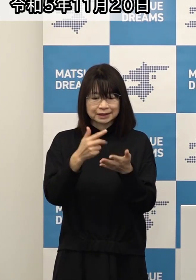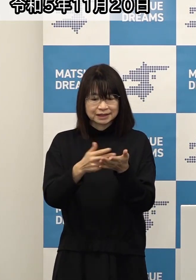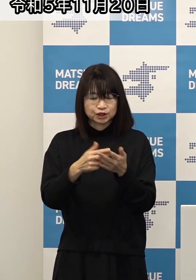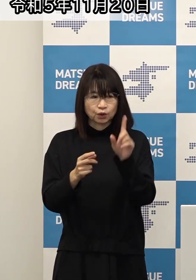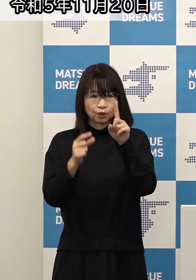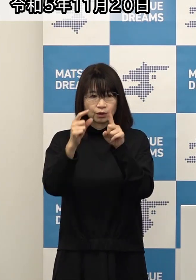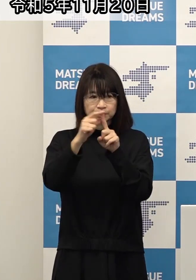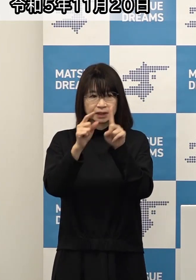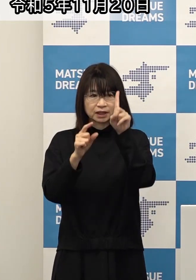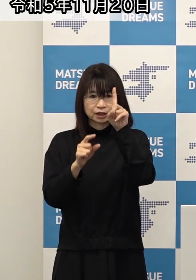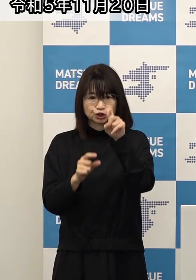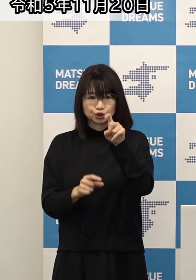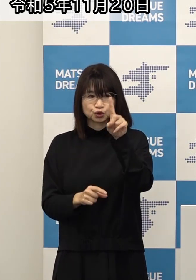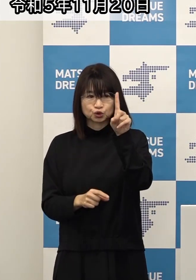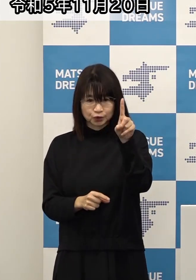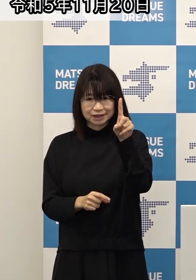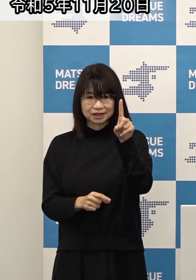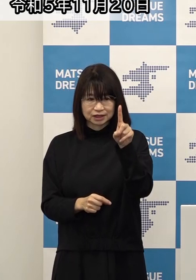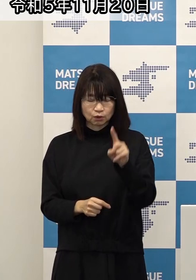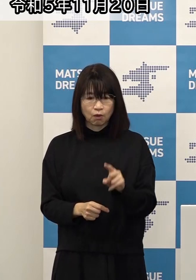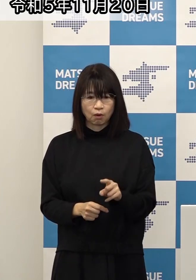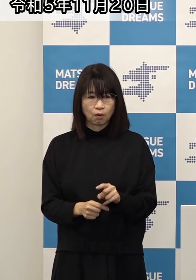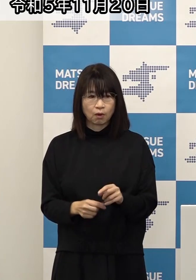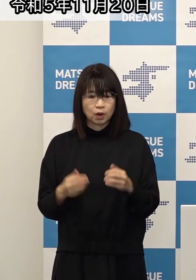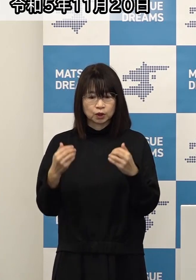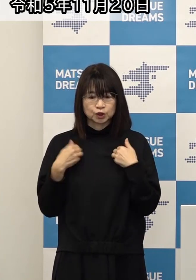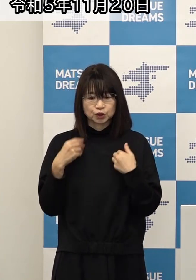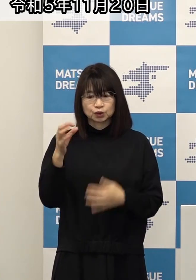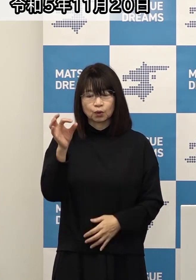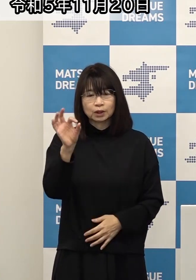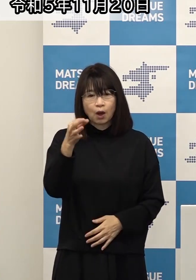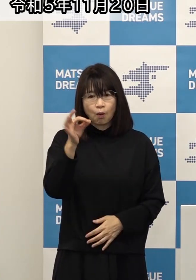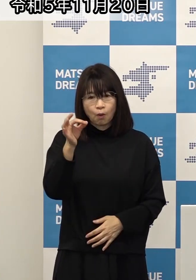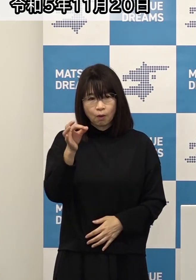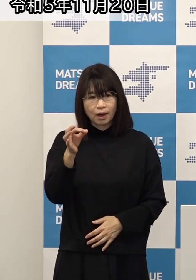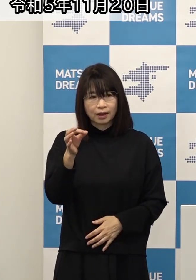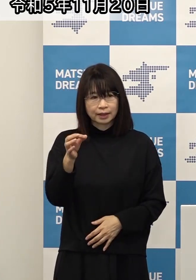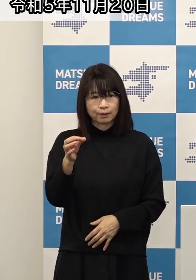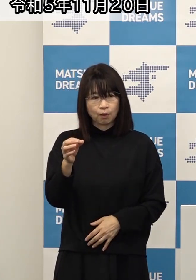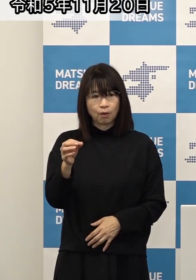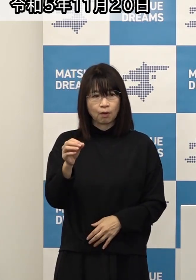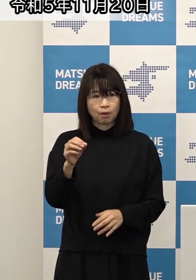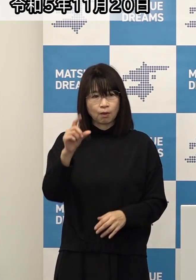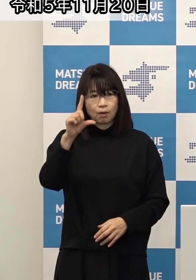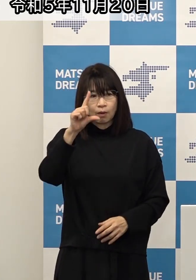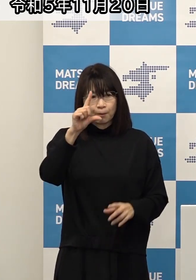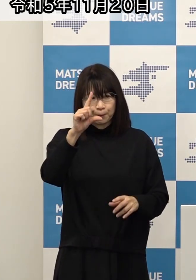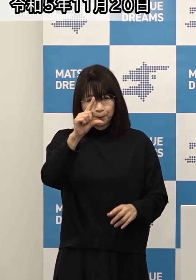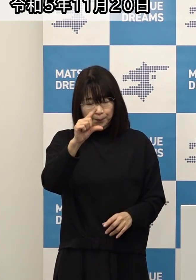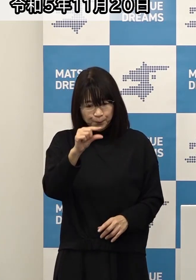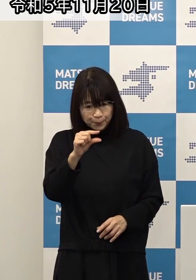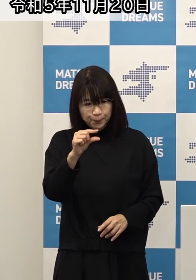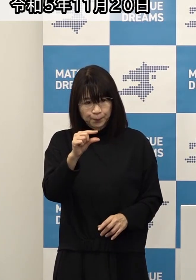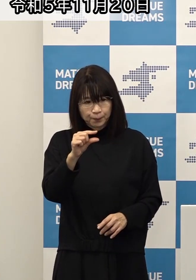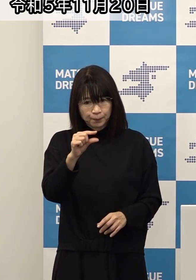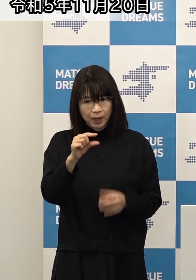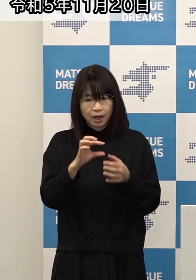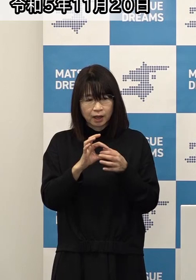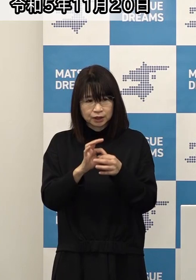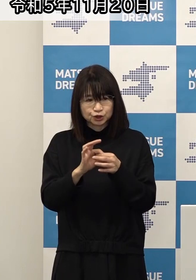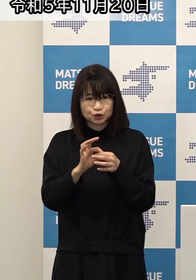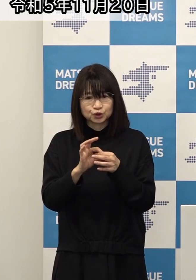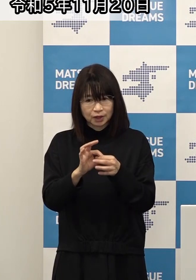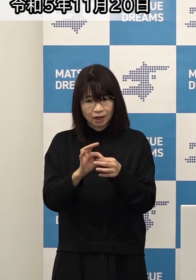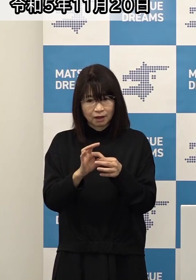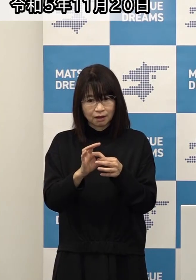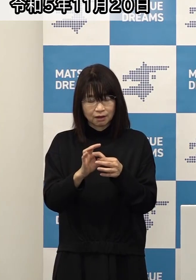コスト削減に向けた工夫というところで、 はい、 具体的にここに挙げられている工夫をされて、 はい、 こう